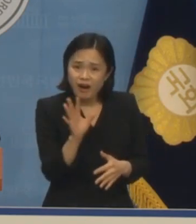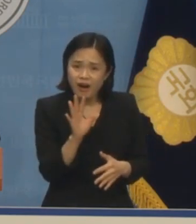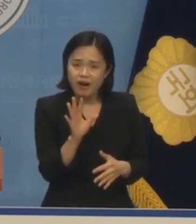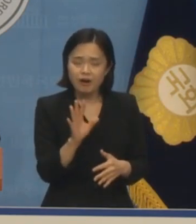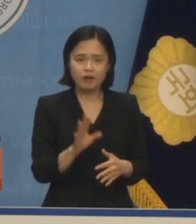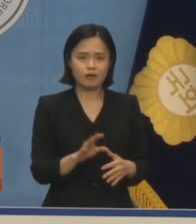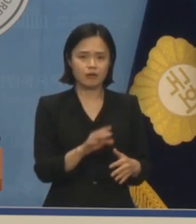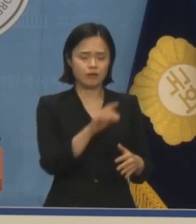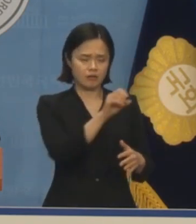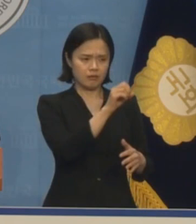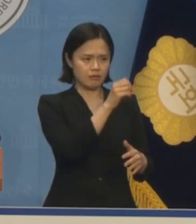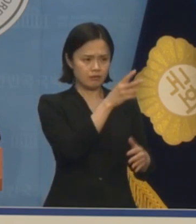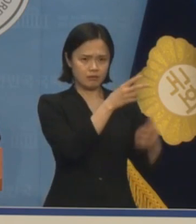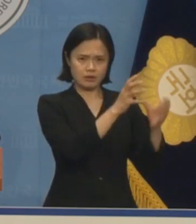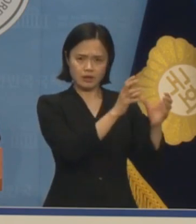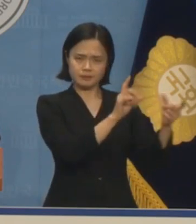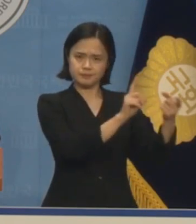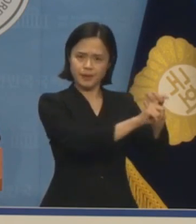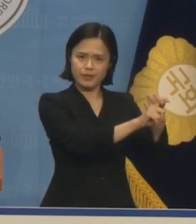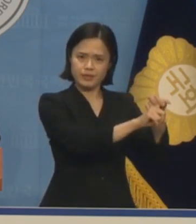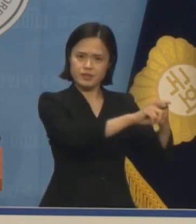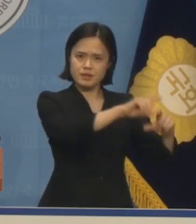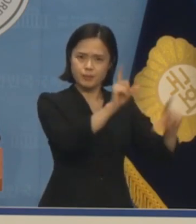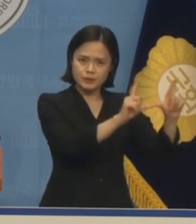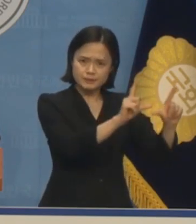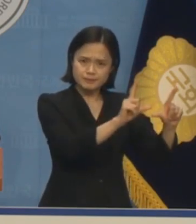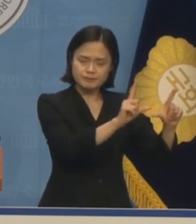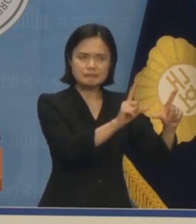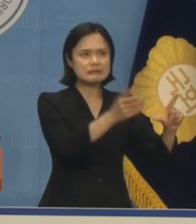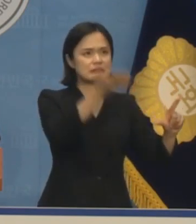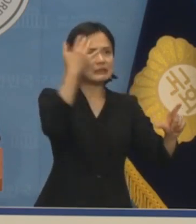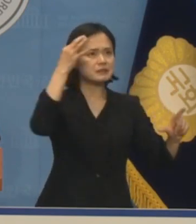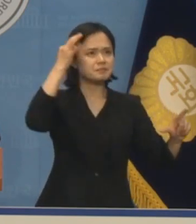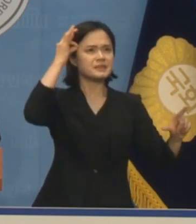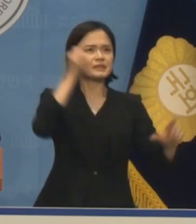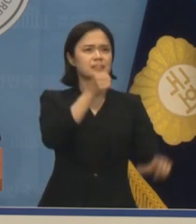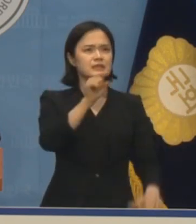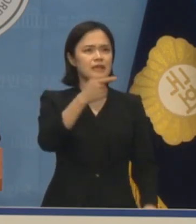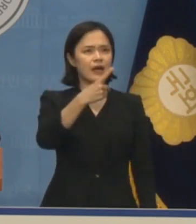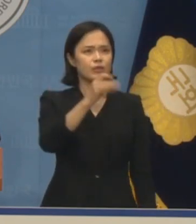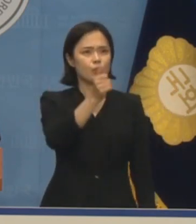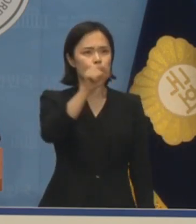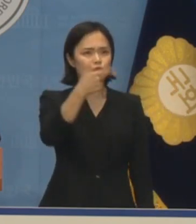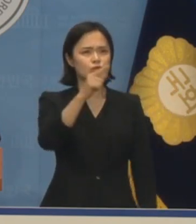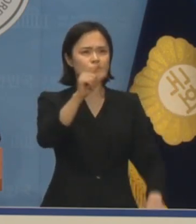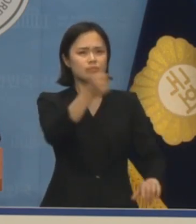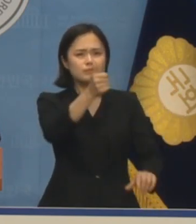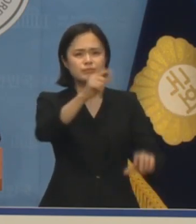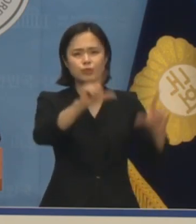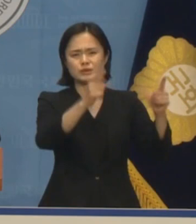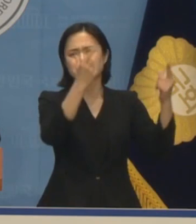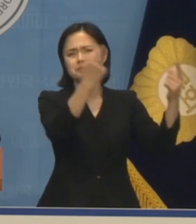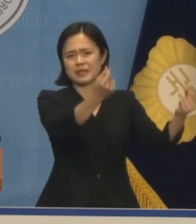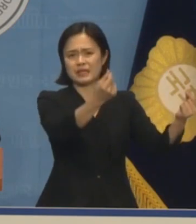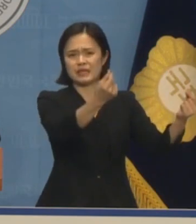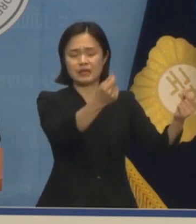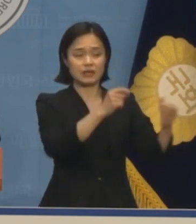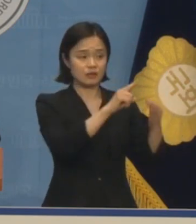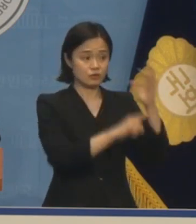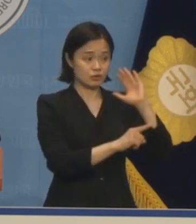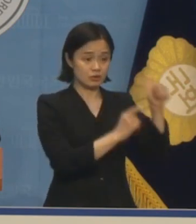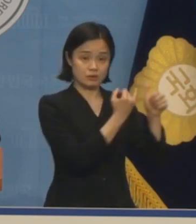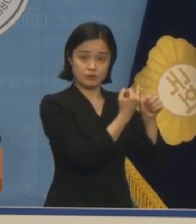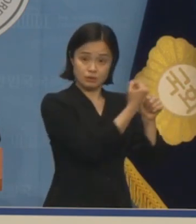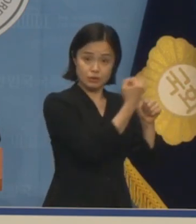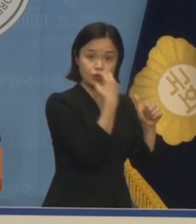발언을 이어간다는 점에서 한동훈 전 장관을 떠올리기 충분합니다. 김건희 여사에 대한 수사와 야당이 중심이